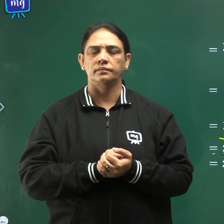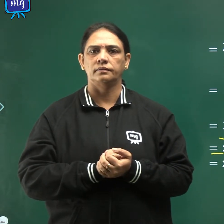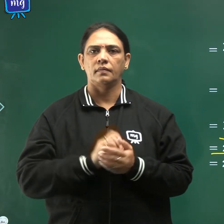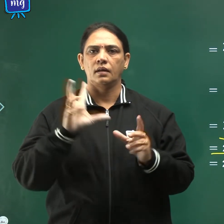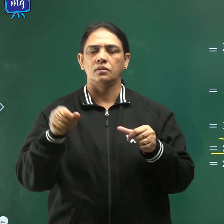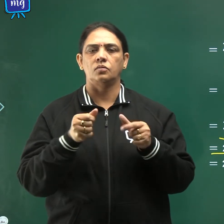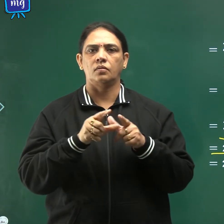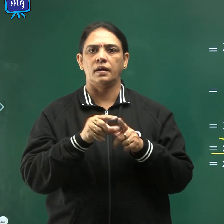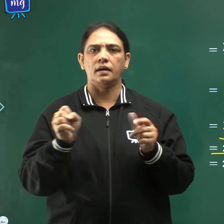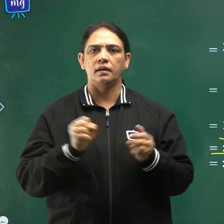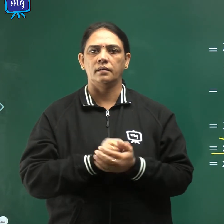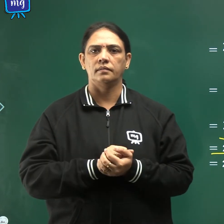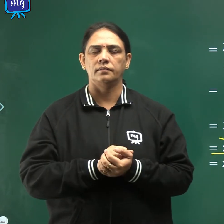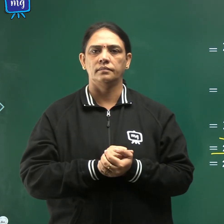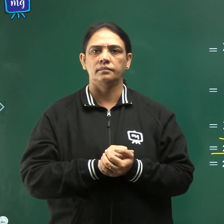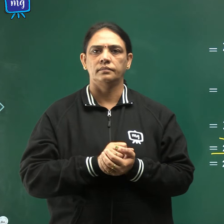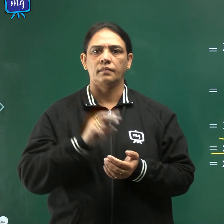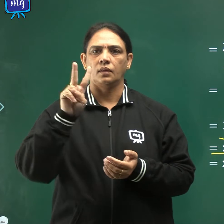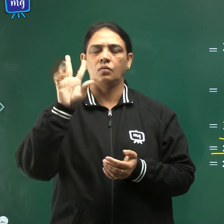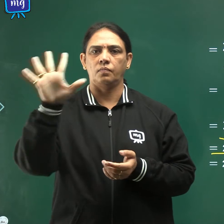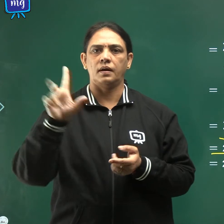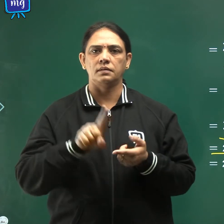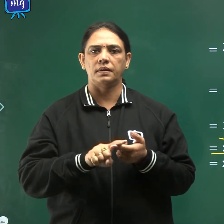हल करेंगे 25 प्लस